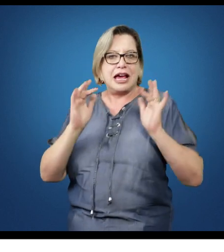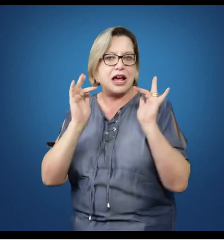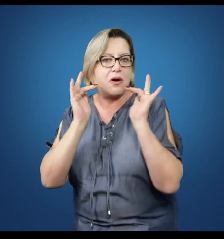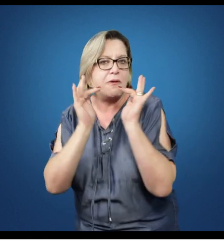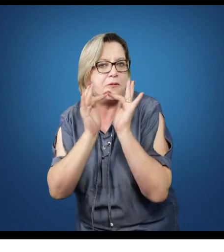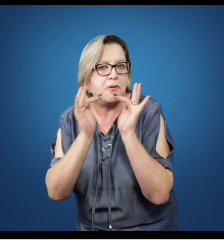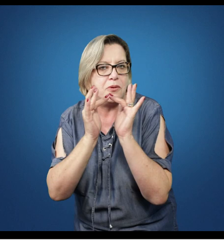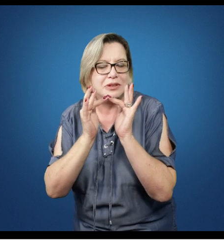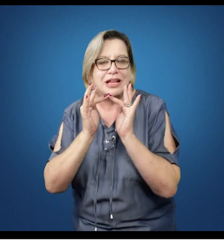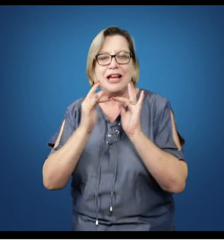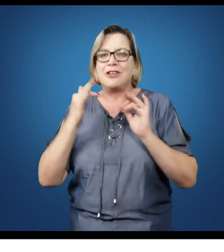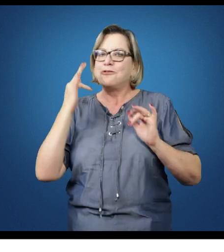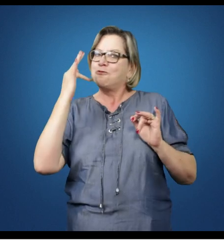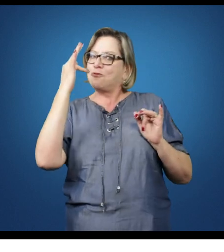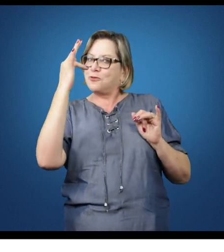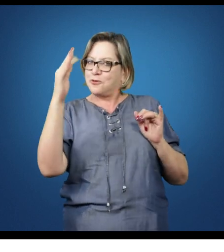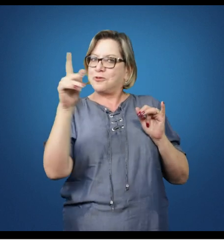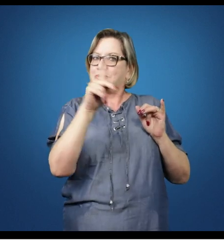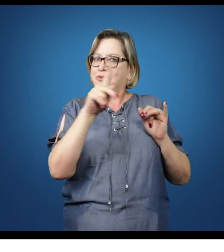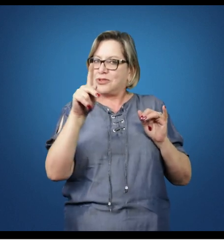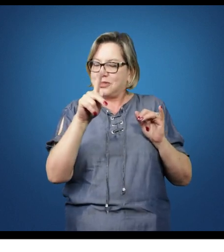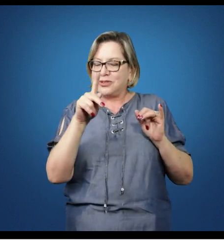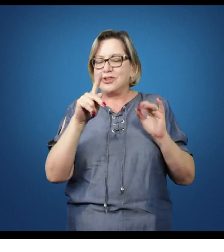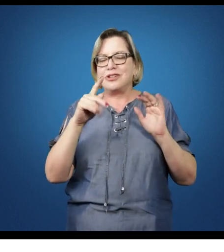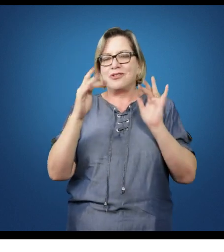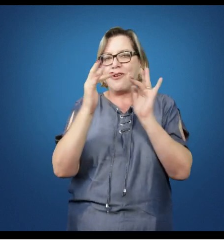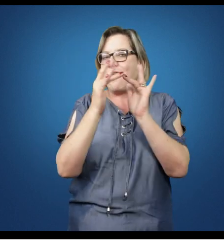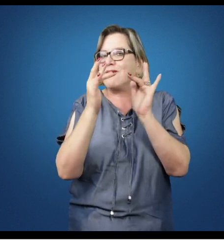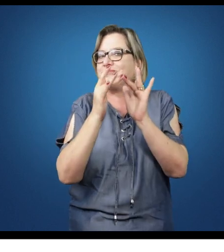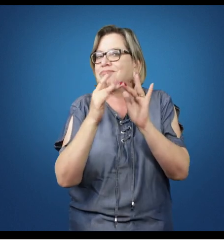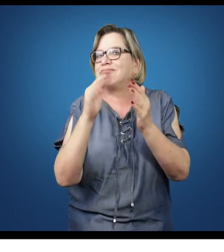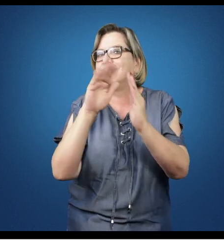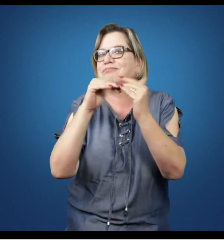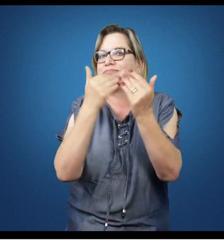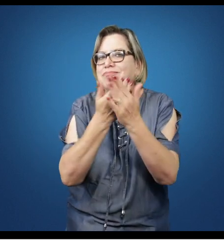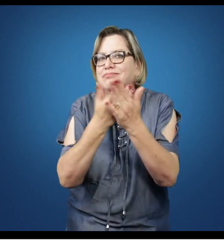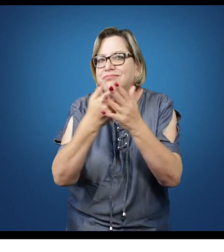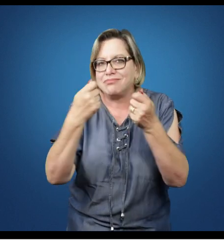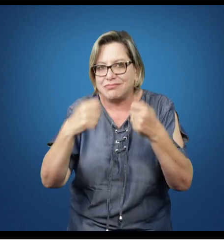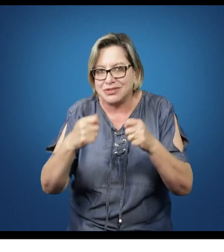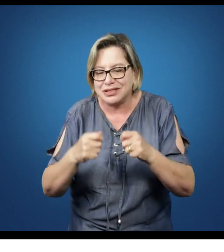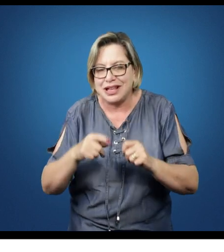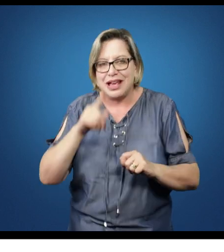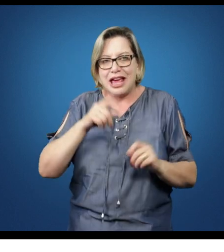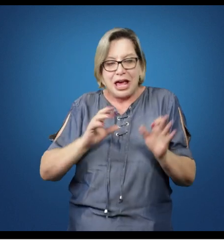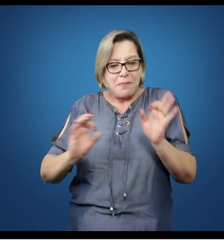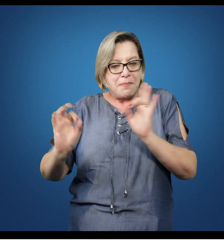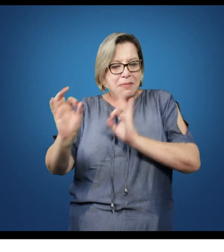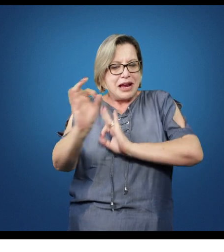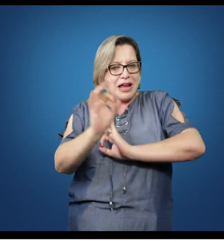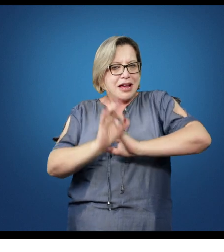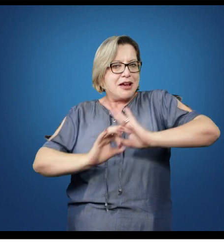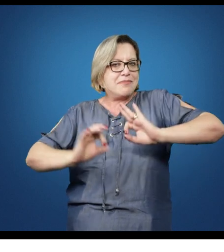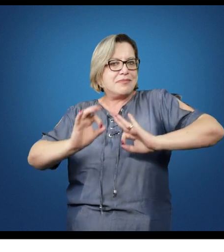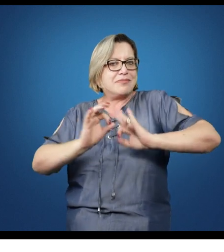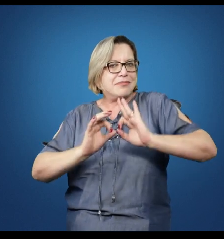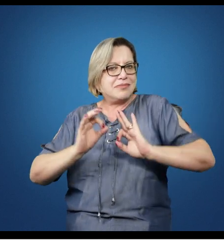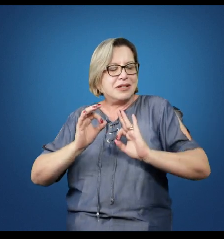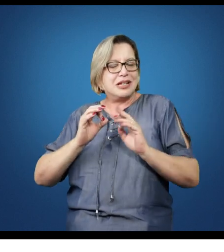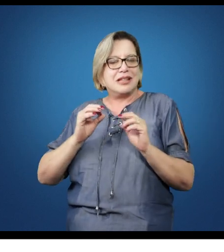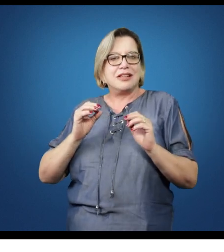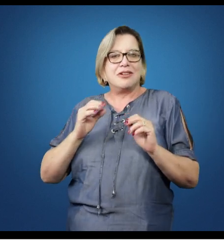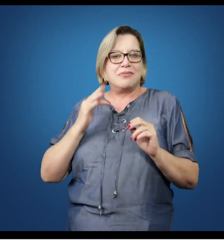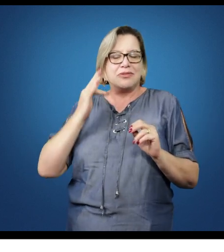professores que são vocês com os setores educacionais e isso é uma grande preparação do que vai ser o campo de intervenção profissional